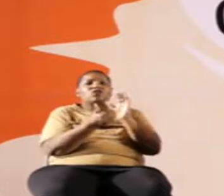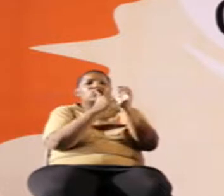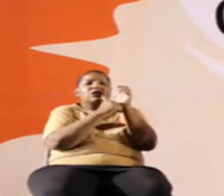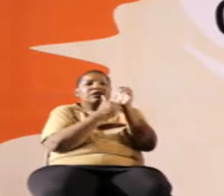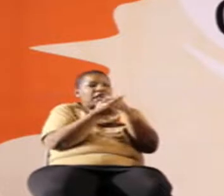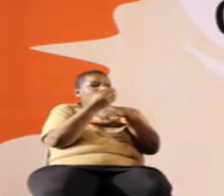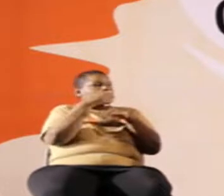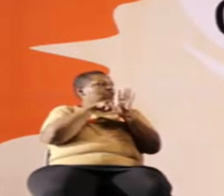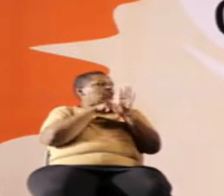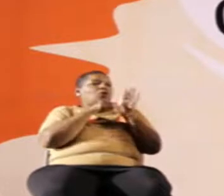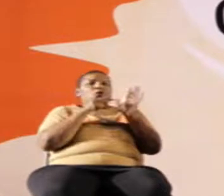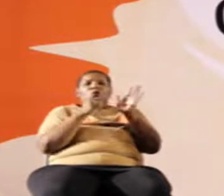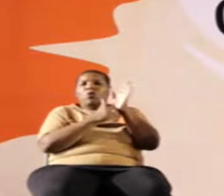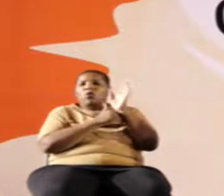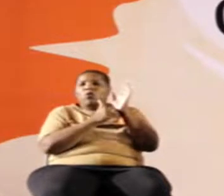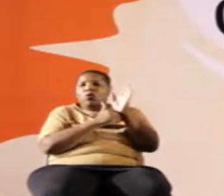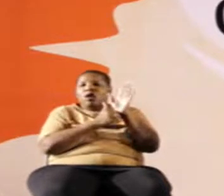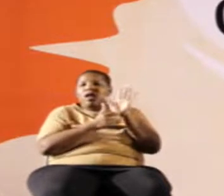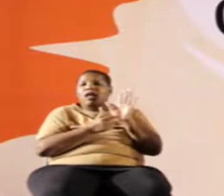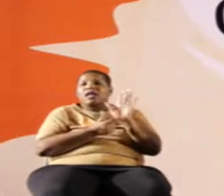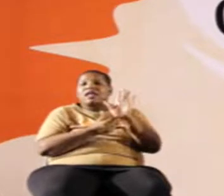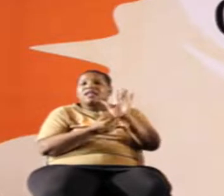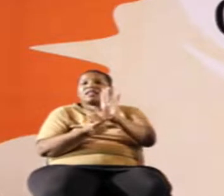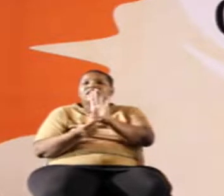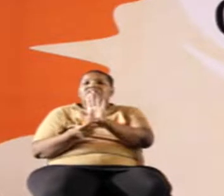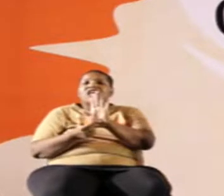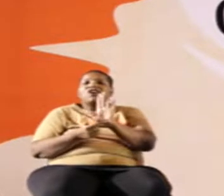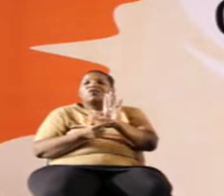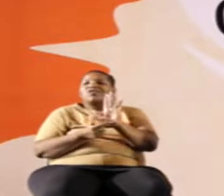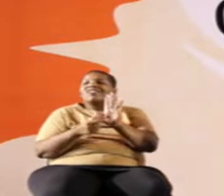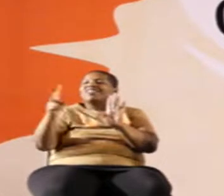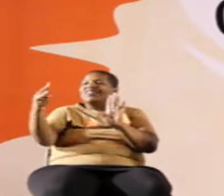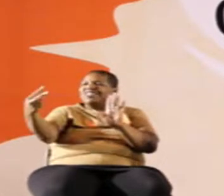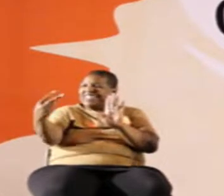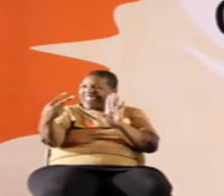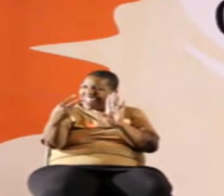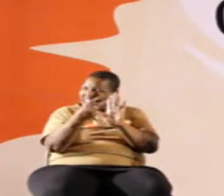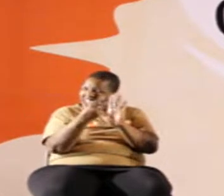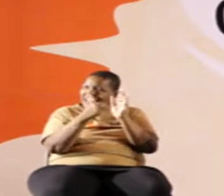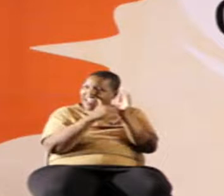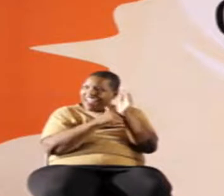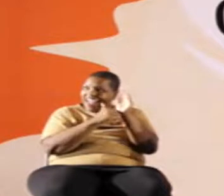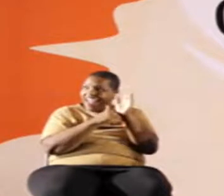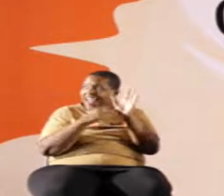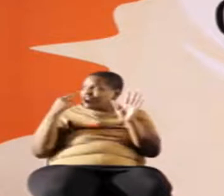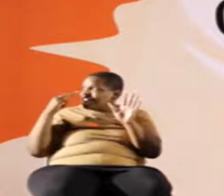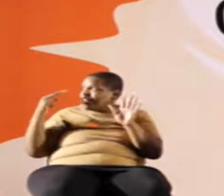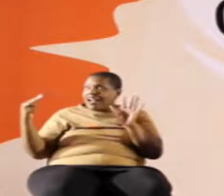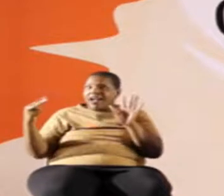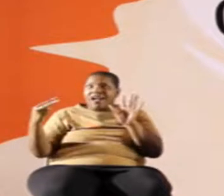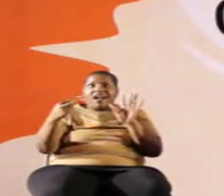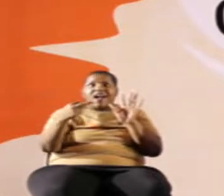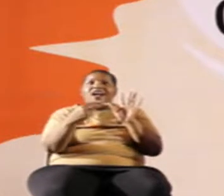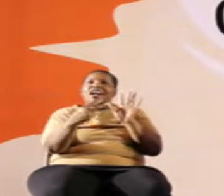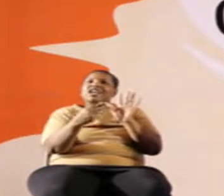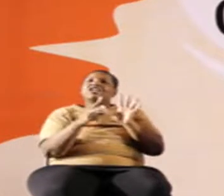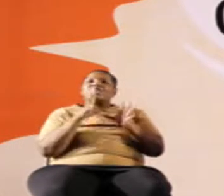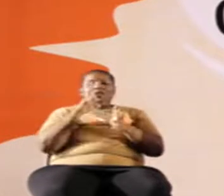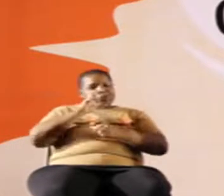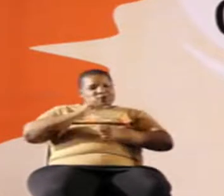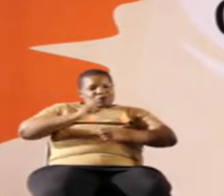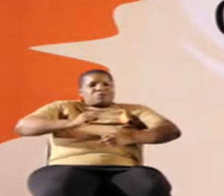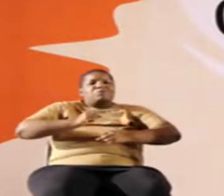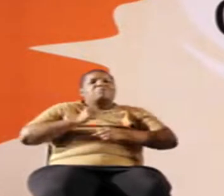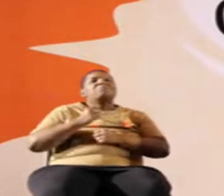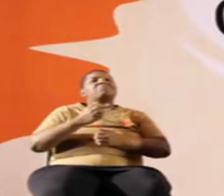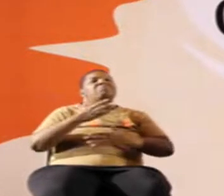foi contado para você na frente de todo mundo. E você enxergar esse segredo na frente de todo mundo é você se empoderar. O